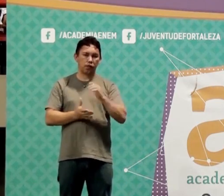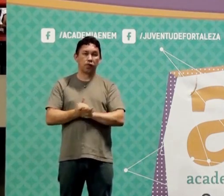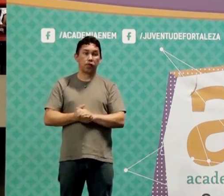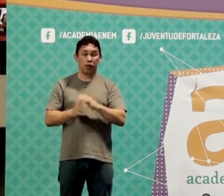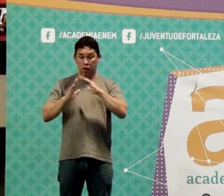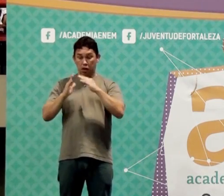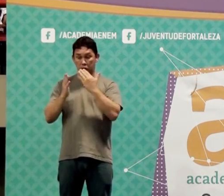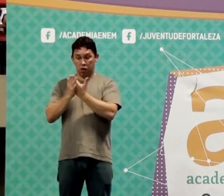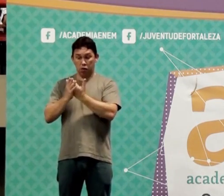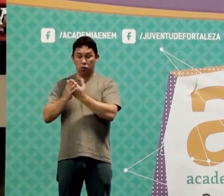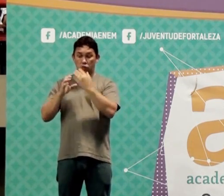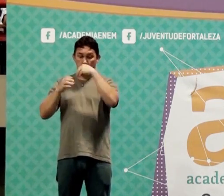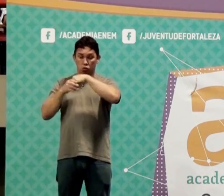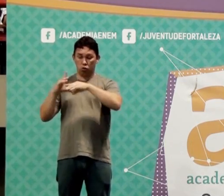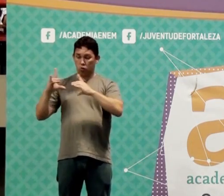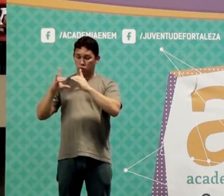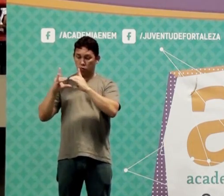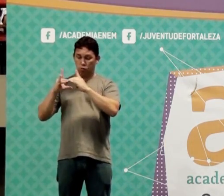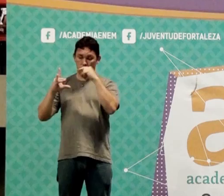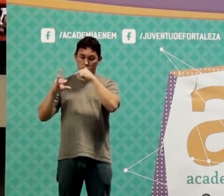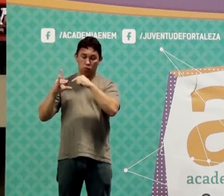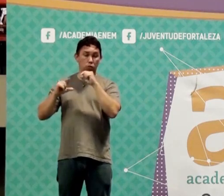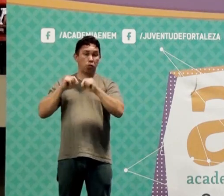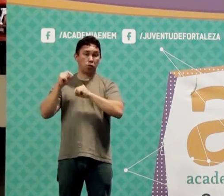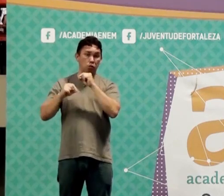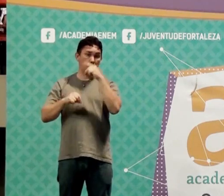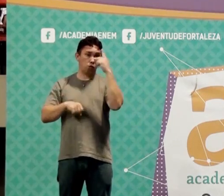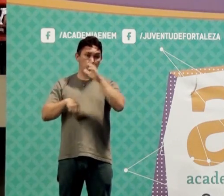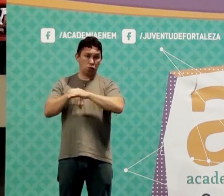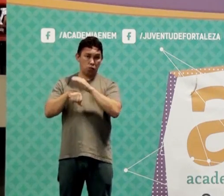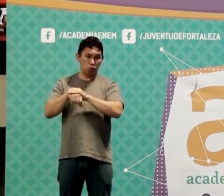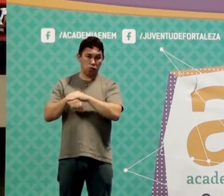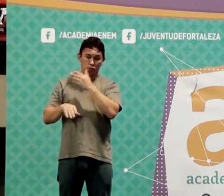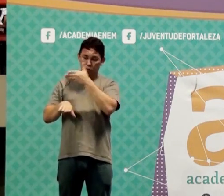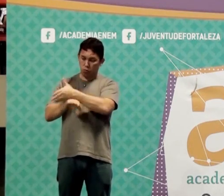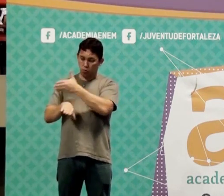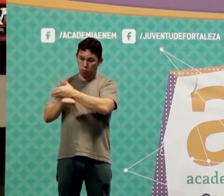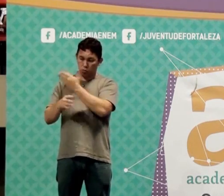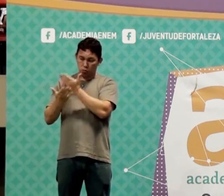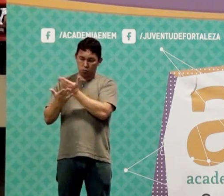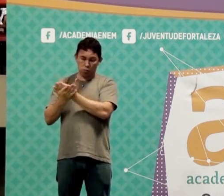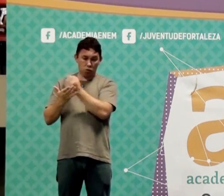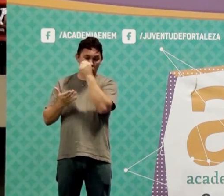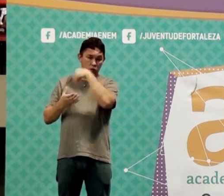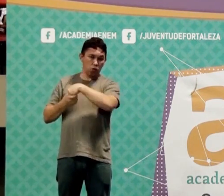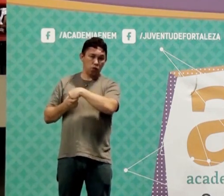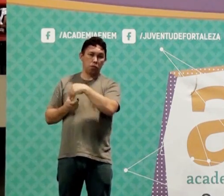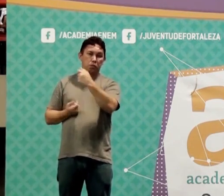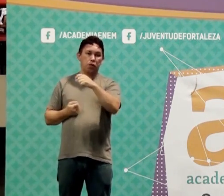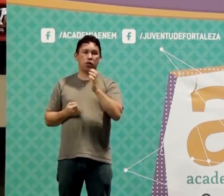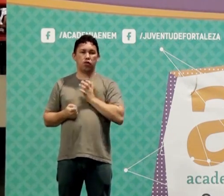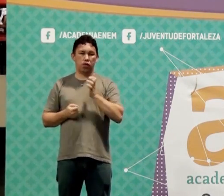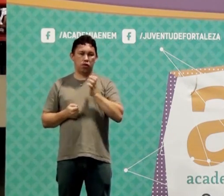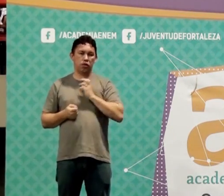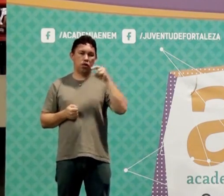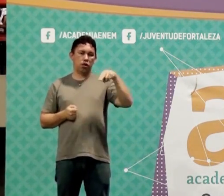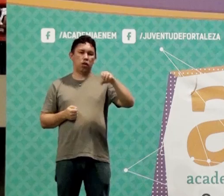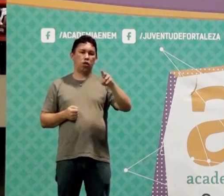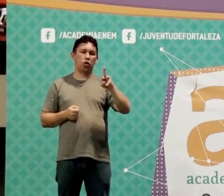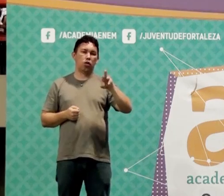cadê os soldados dos meninos? É nós, é nós. Foi um mó de pé que esses meninos até hoje estão esperando por esses meninos voltar, viu?